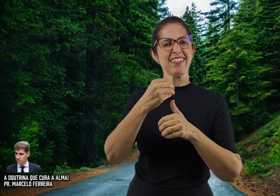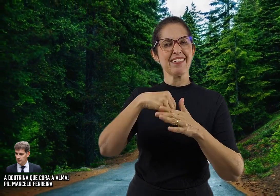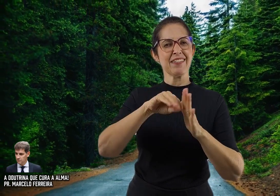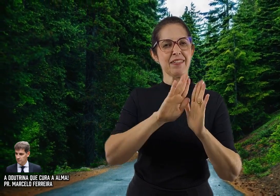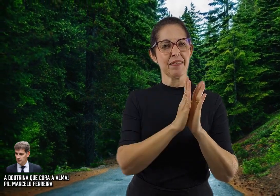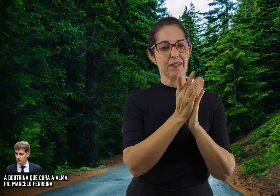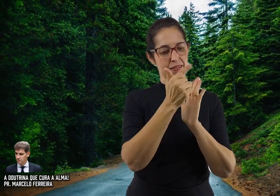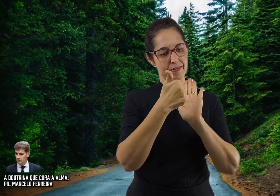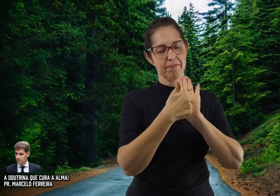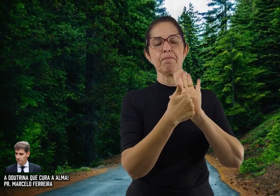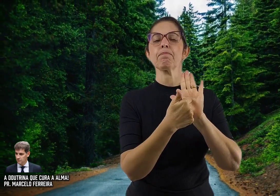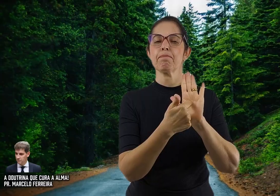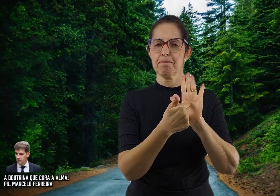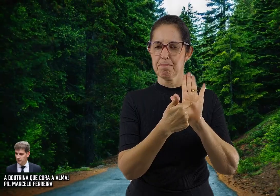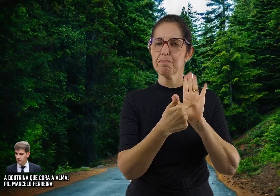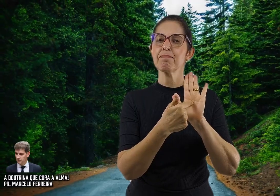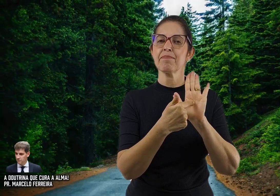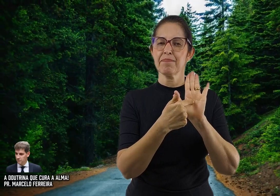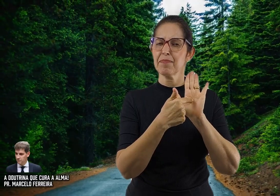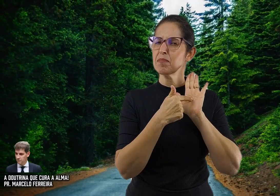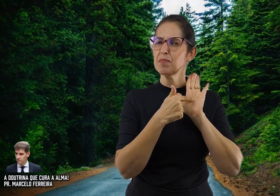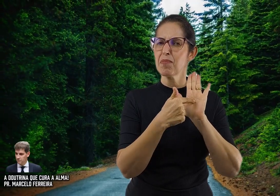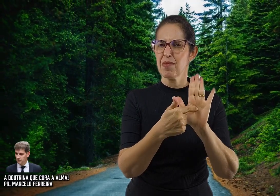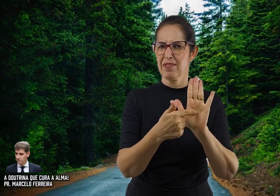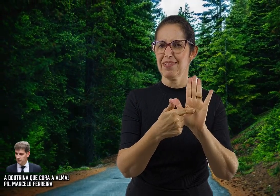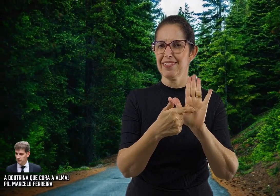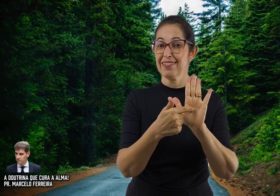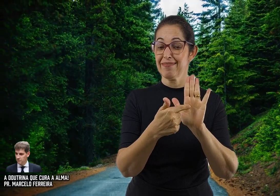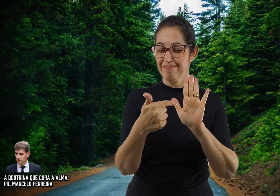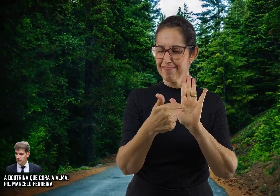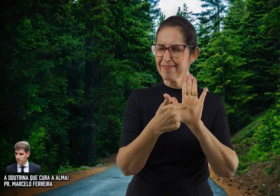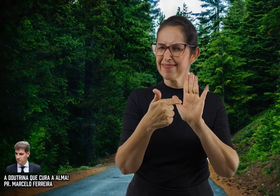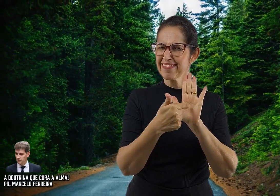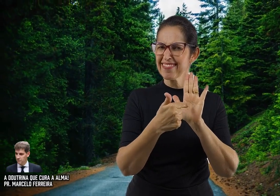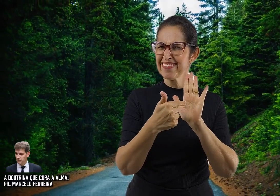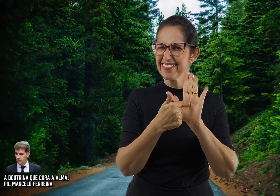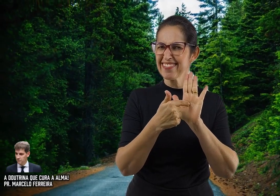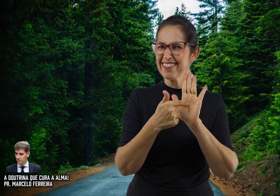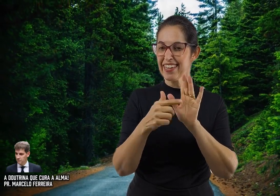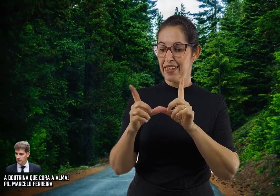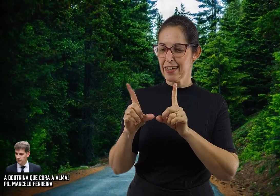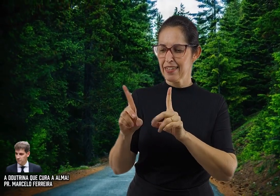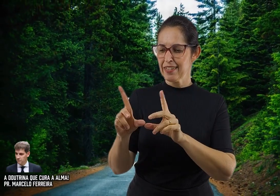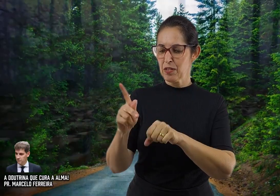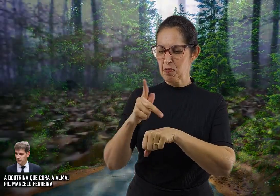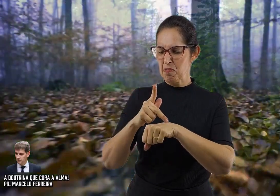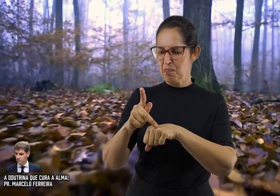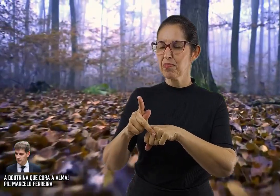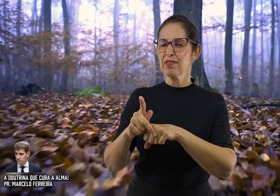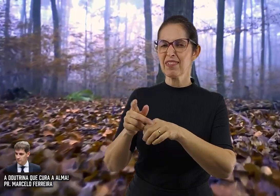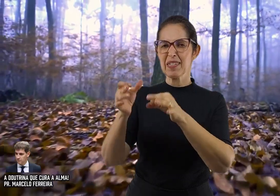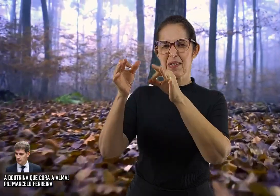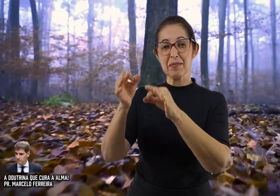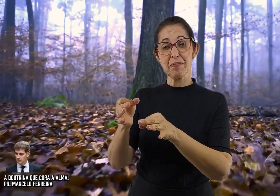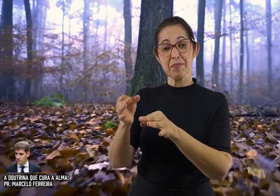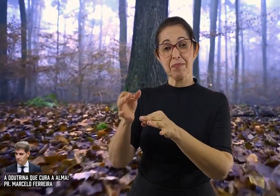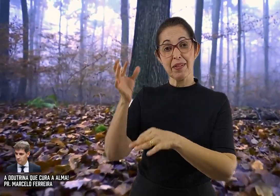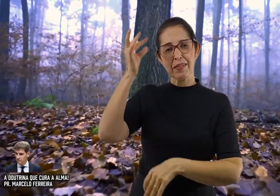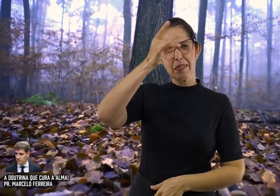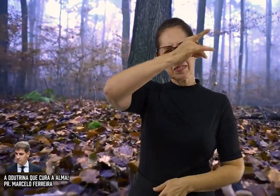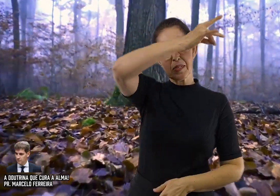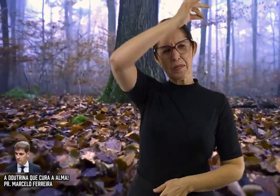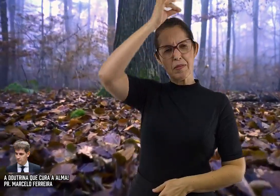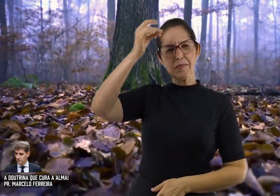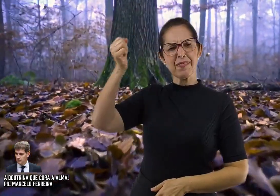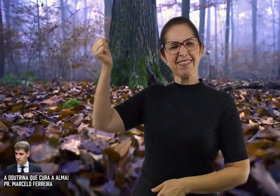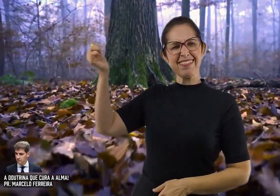palavra. A sã doutrina está na palavra e revelada pelo Espírito Santo. Uma característica, a palavra fala